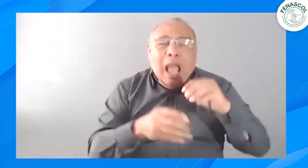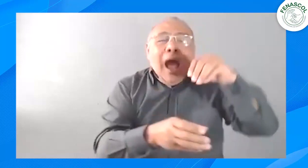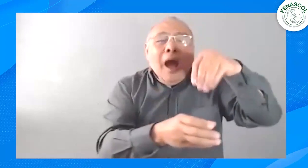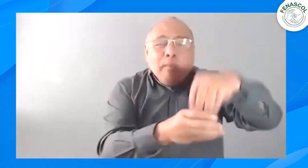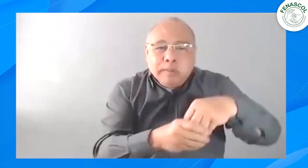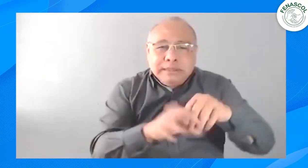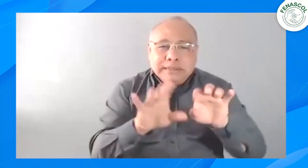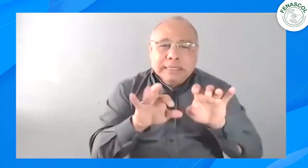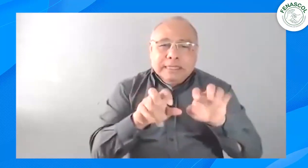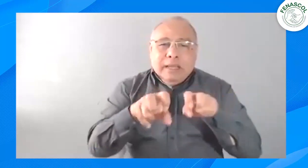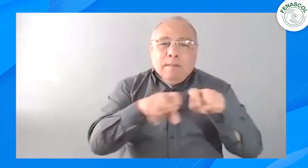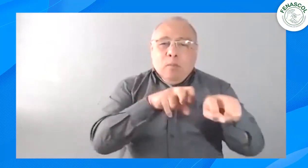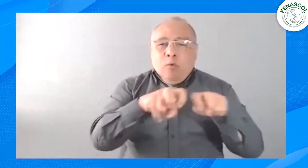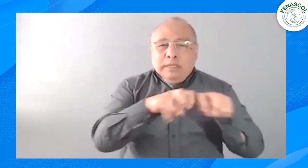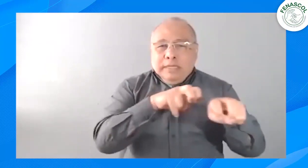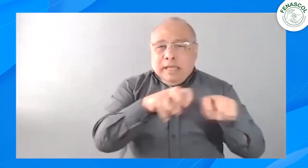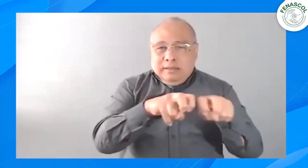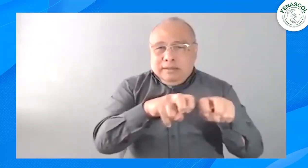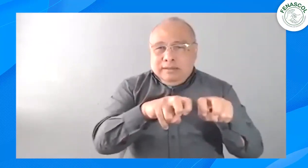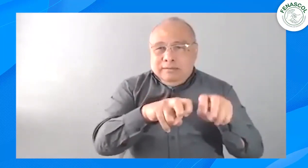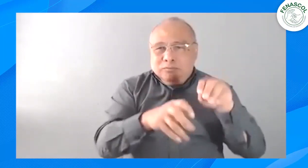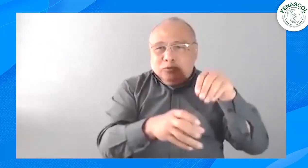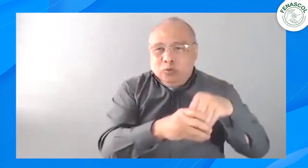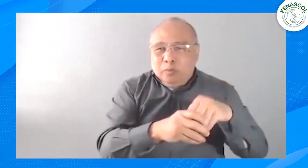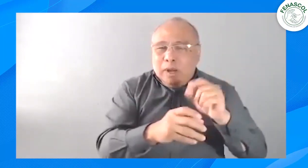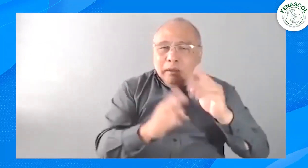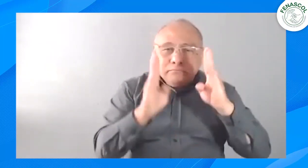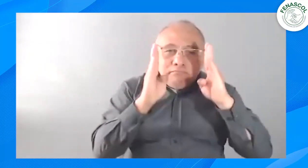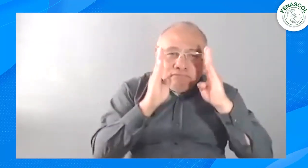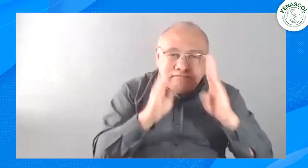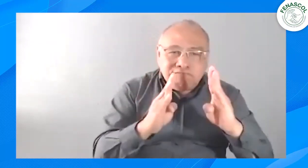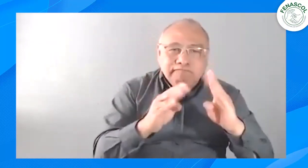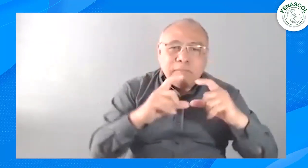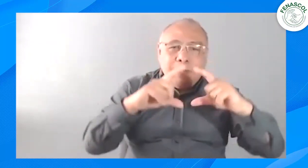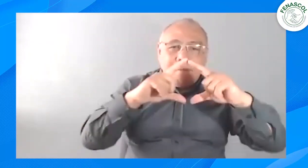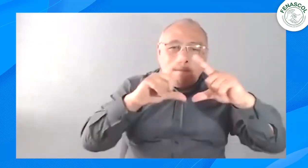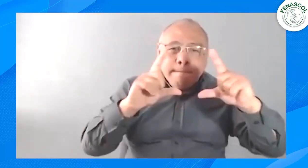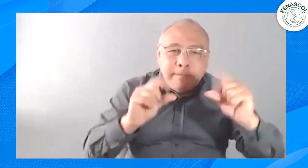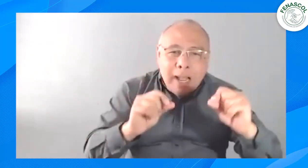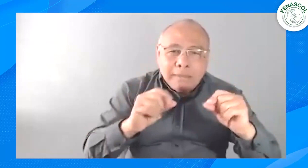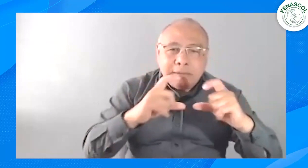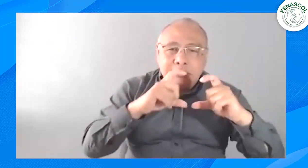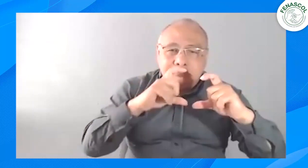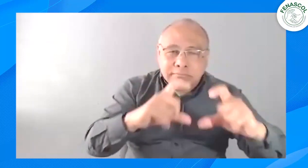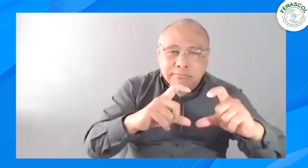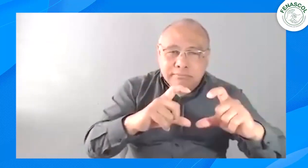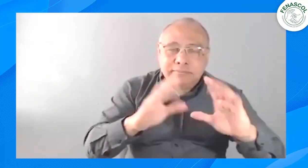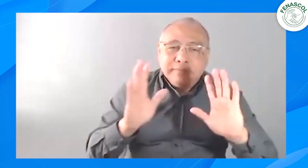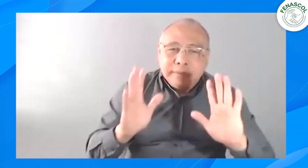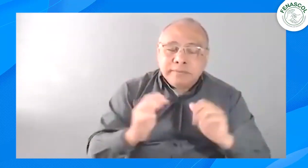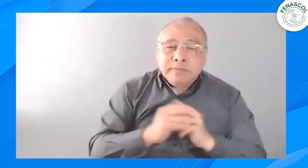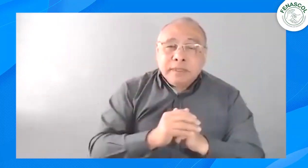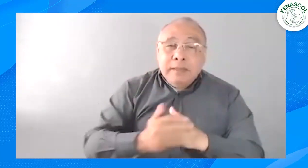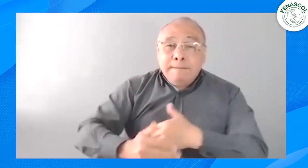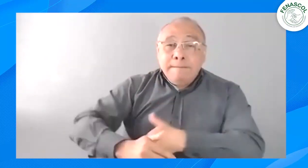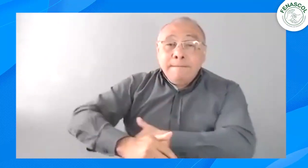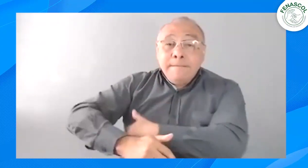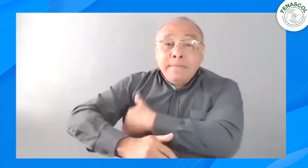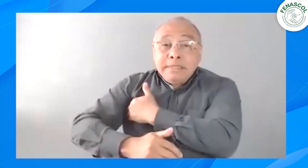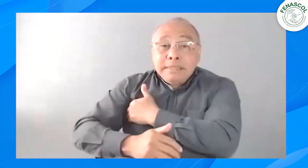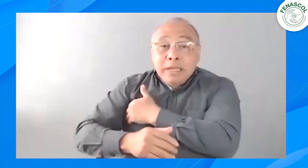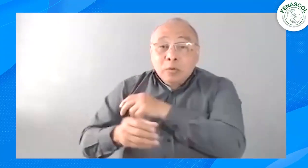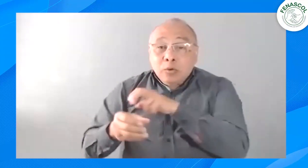salud todas estas secretarías hacen parte de los entes municipales o distritales en la secretaría de